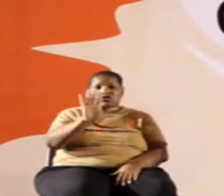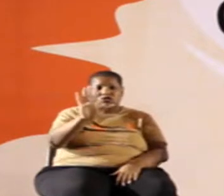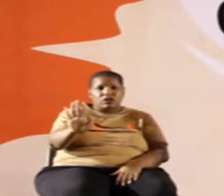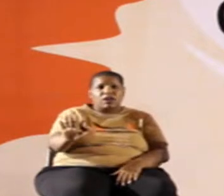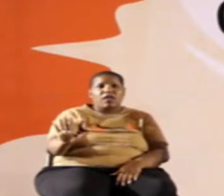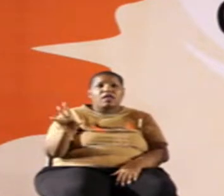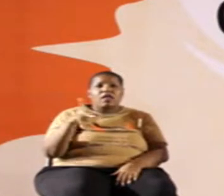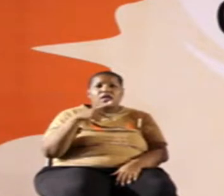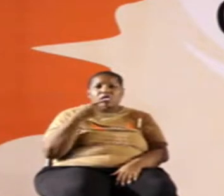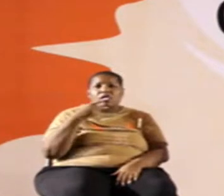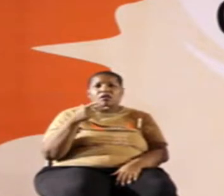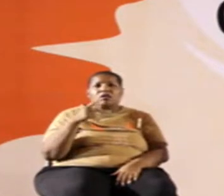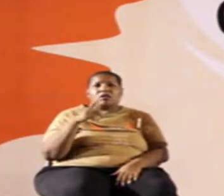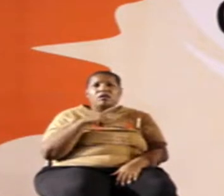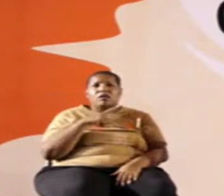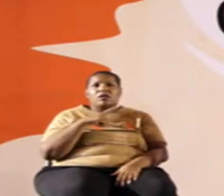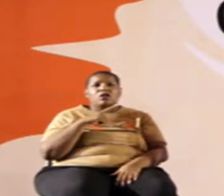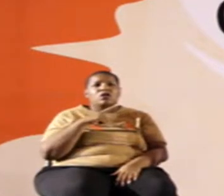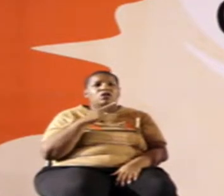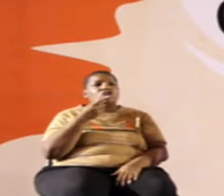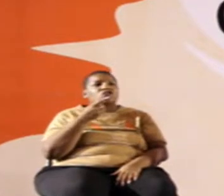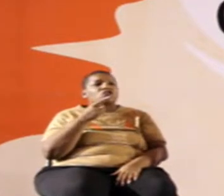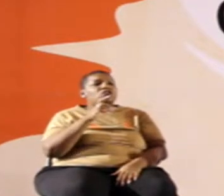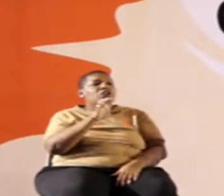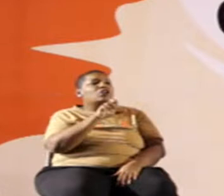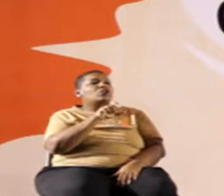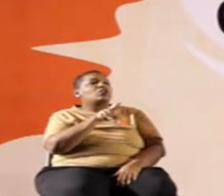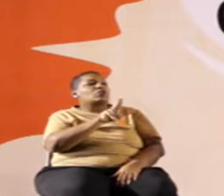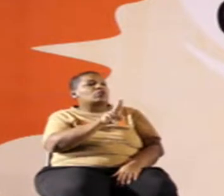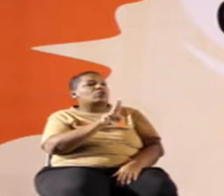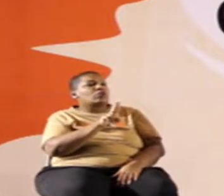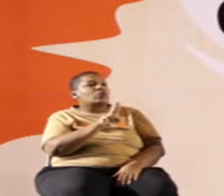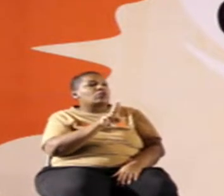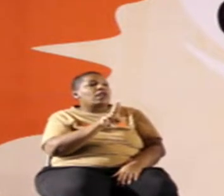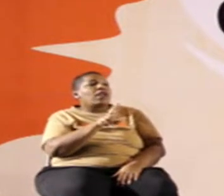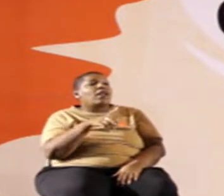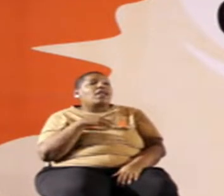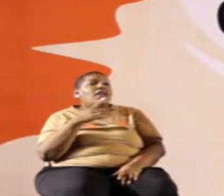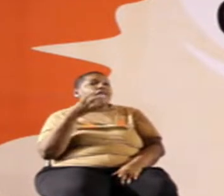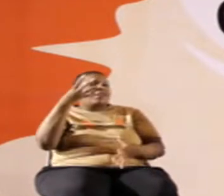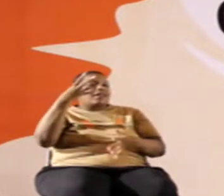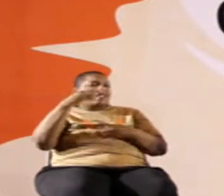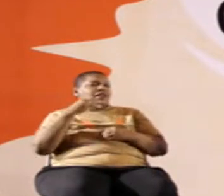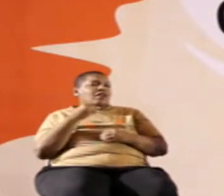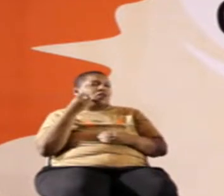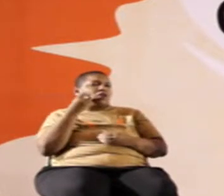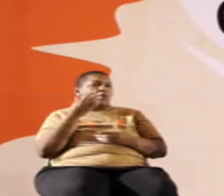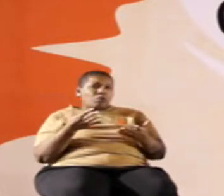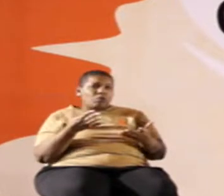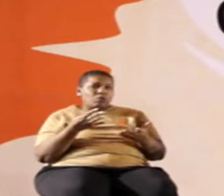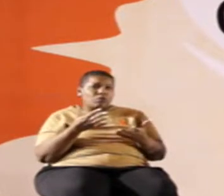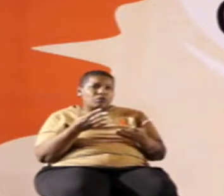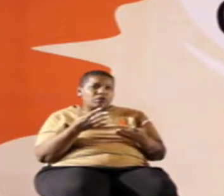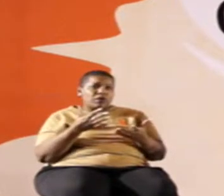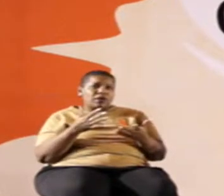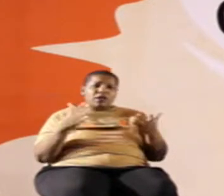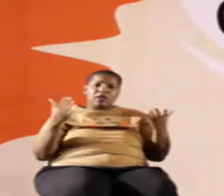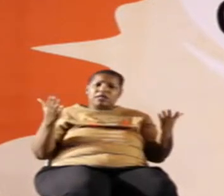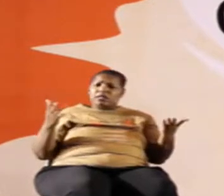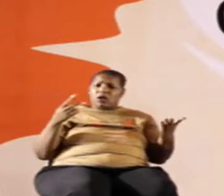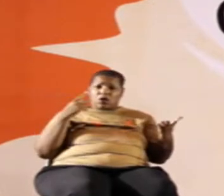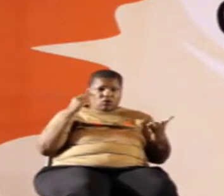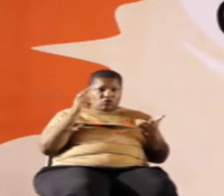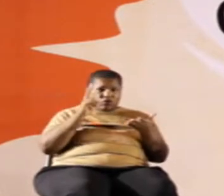e experiência encarnada de Exu, não é? Ela não é tabu. Então, eu vou